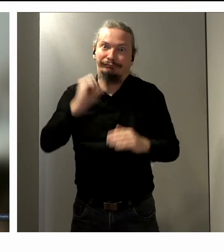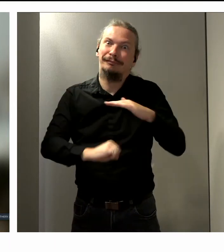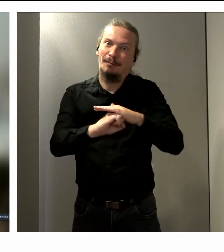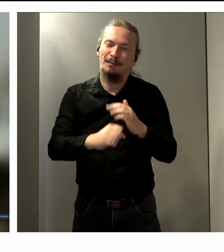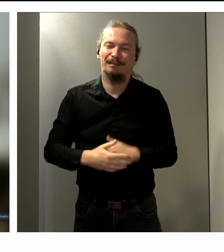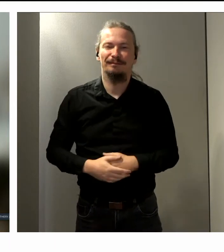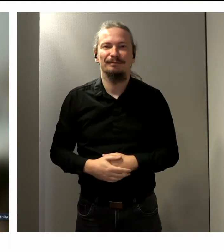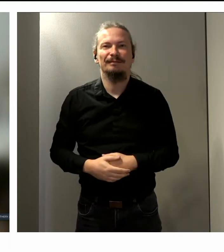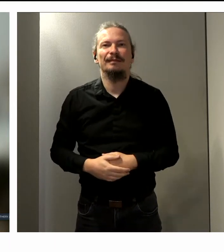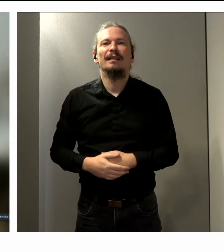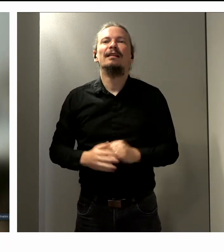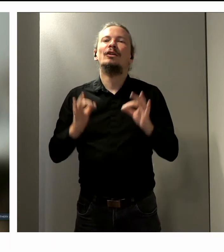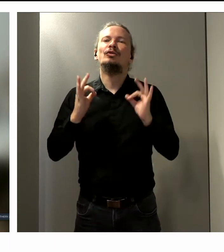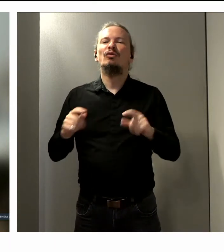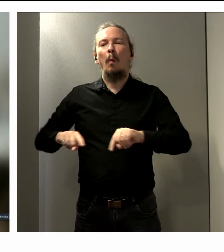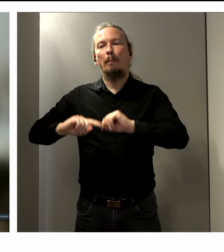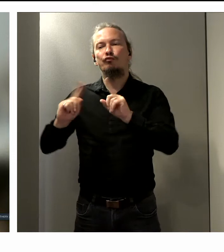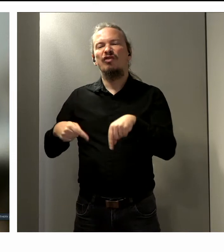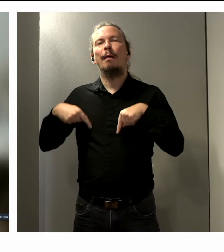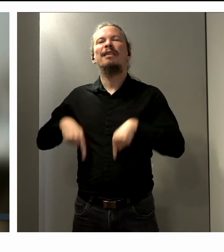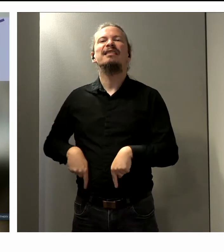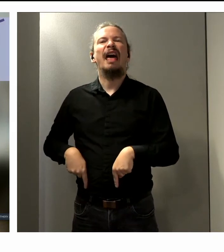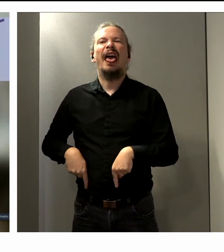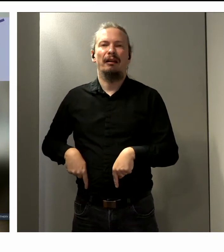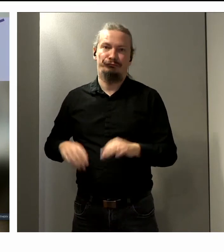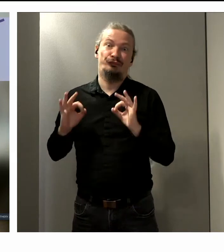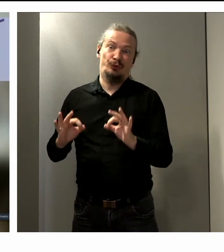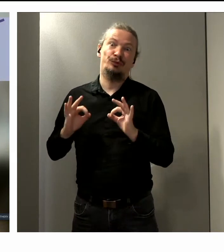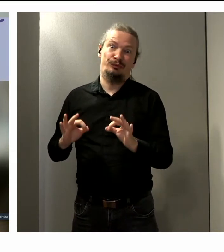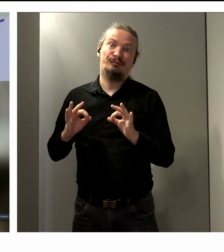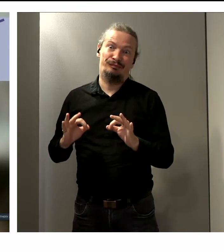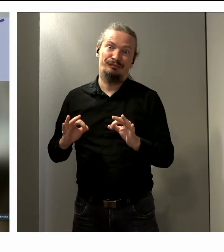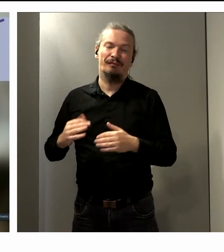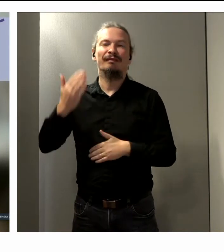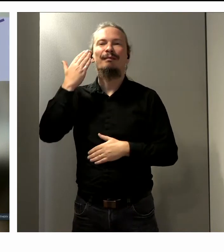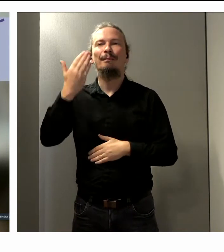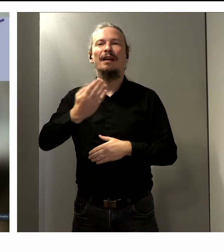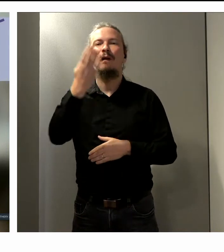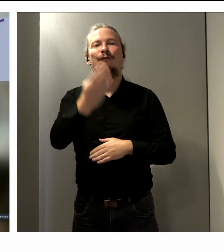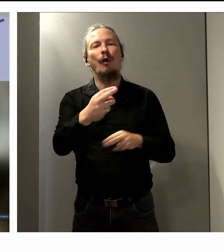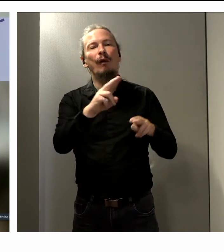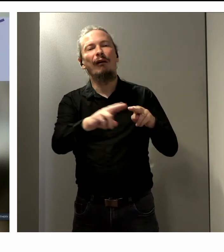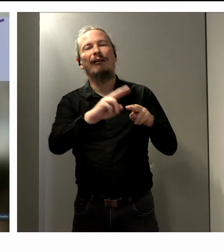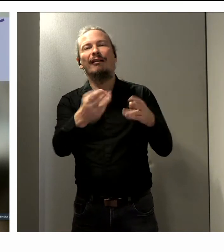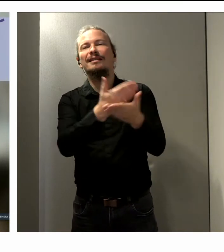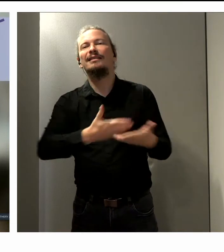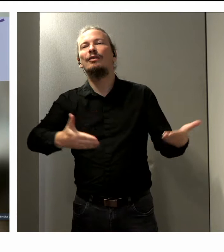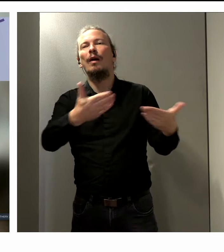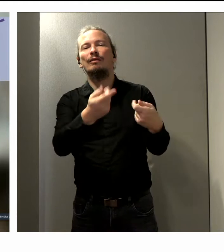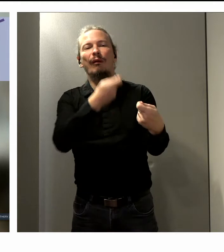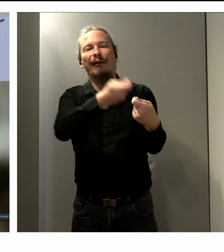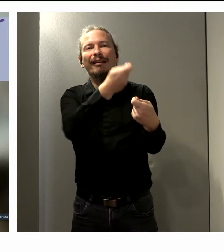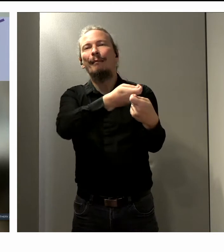possible. Effectivement, sur le budget ministériel, il est évident que quand on souhaite adapter un minimum l'accès à